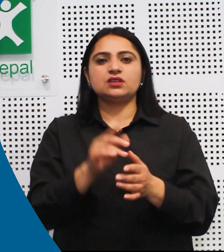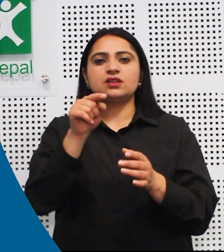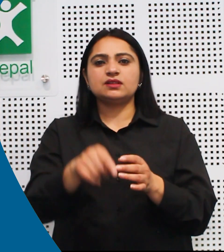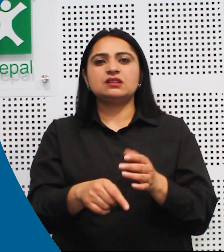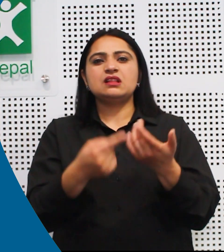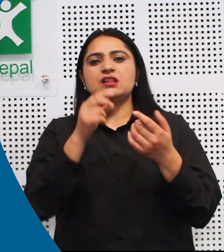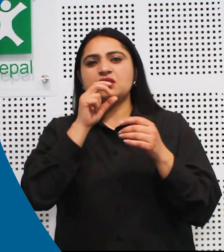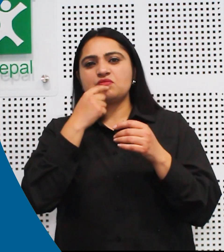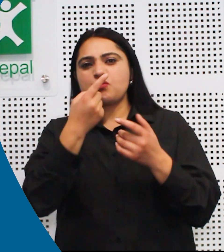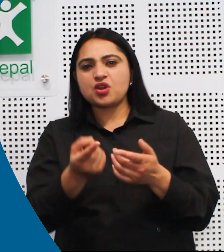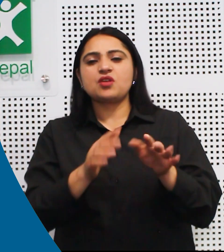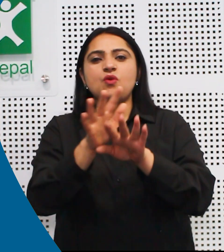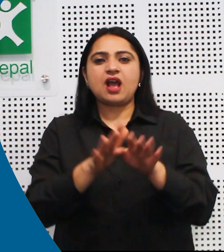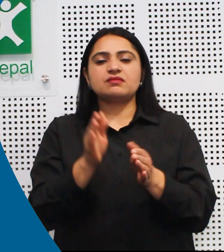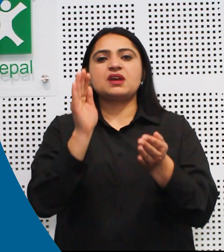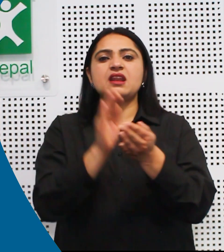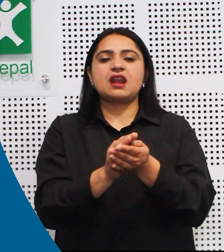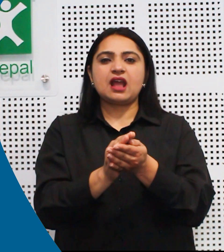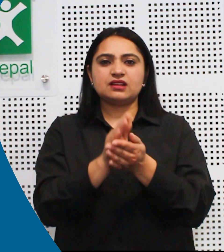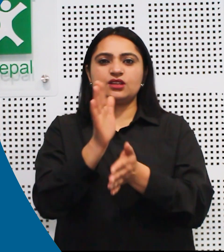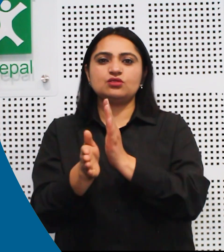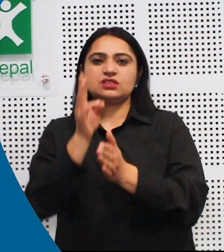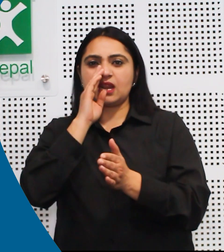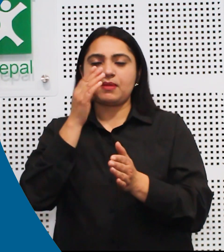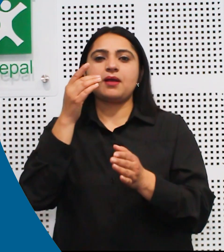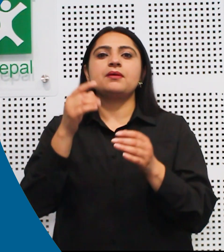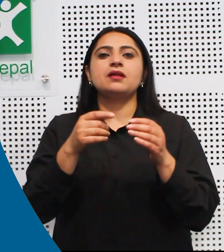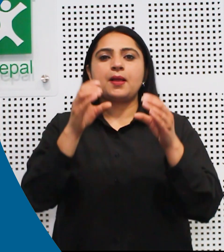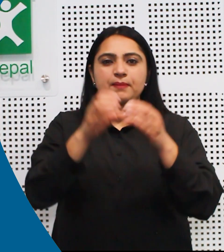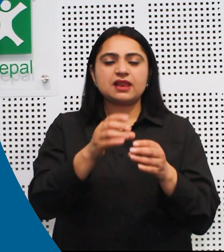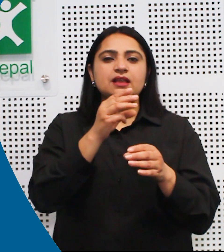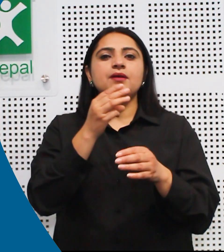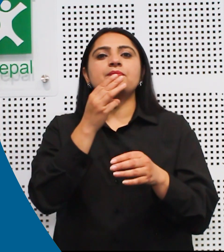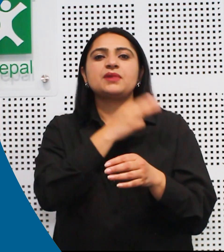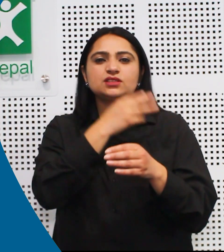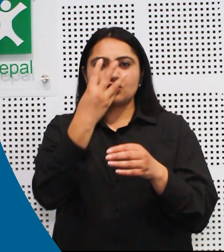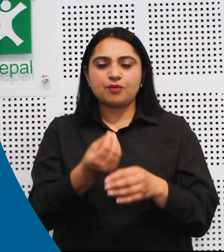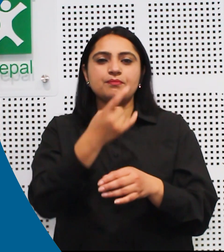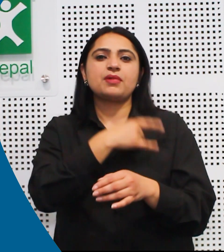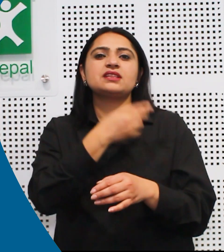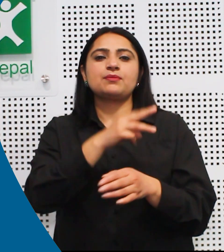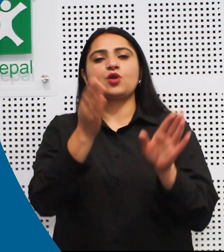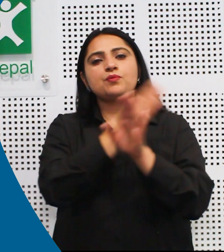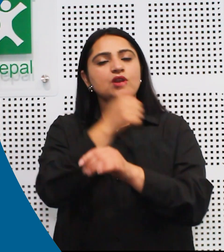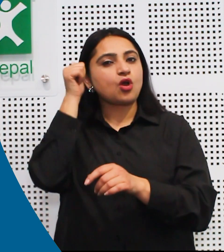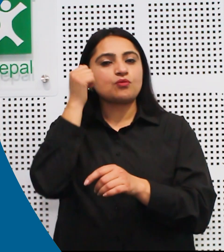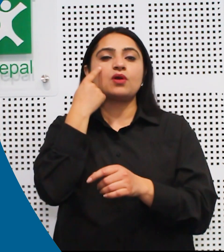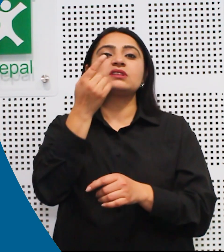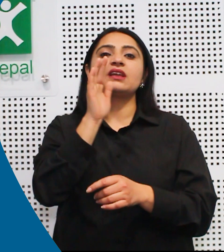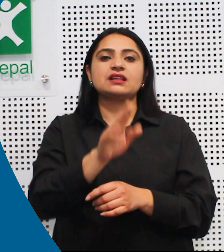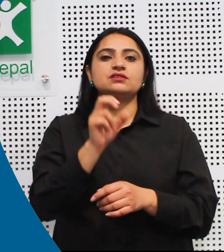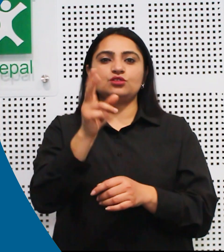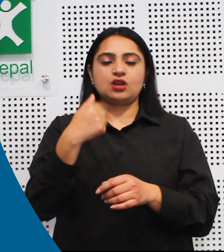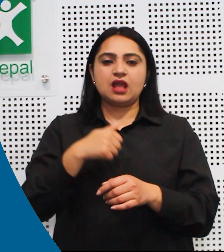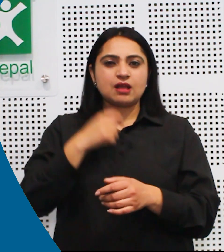भनसुनका आधारमा पारिने योजनाले पालिकावासी कम लाभान्वित हुने गरेको विगतको अनुभवले देखाएको छ। तर आफूहरूले गम्भीरताका साथ